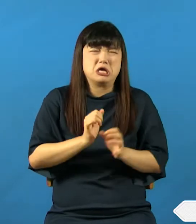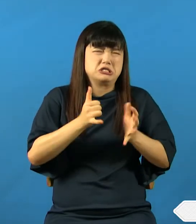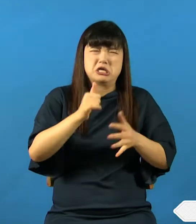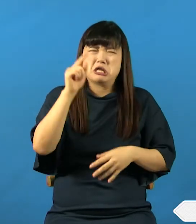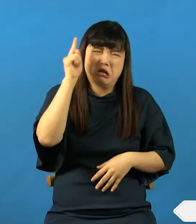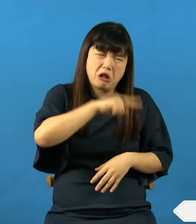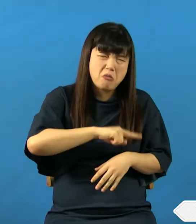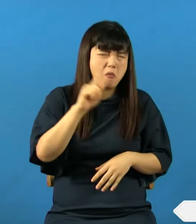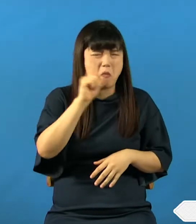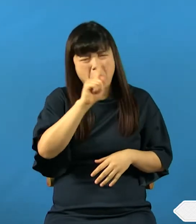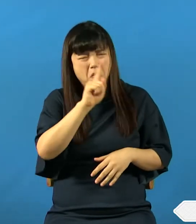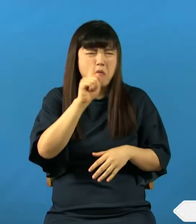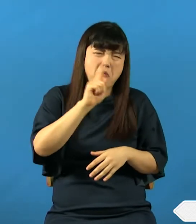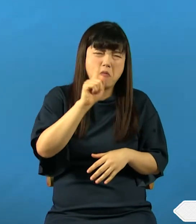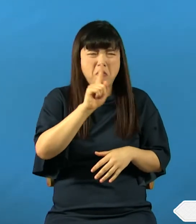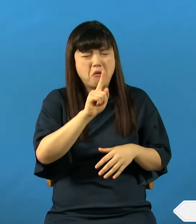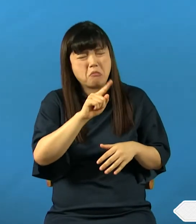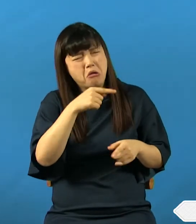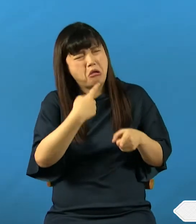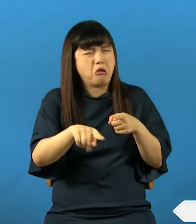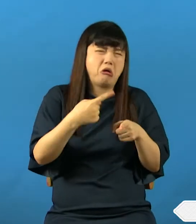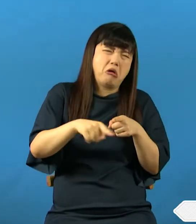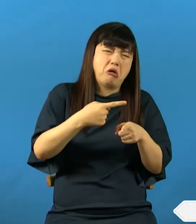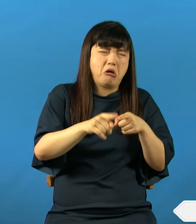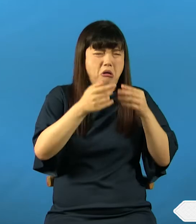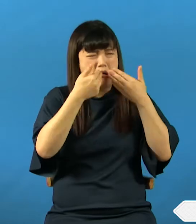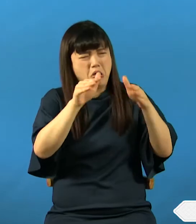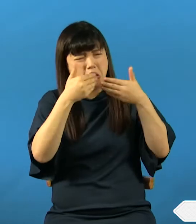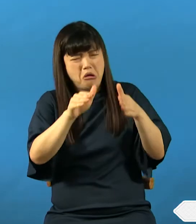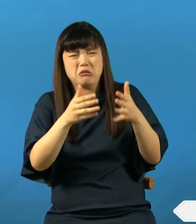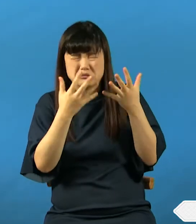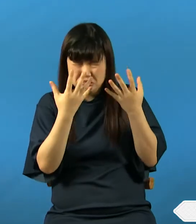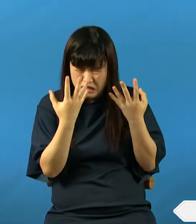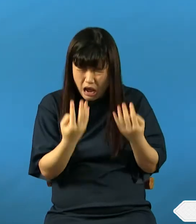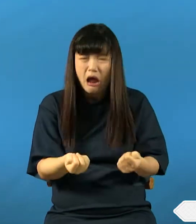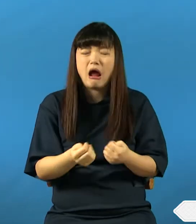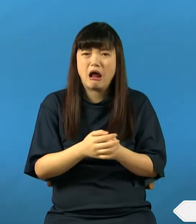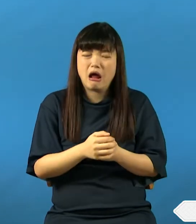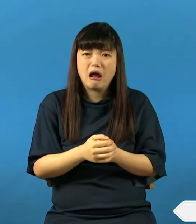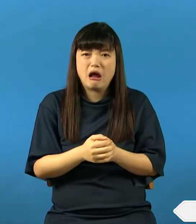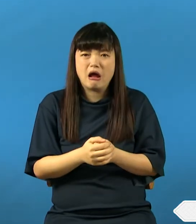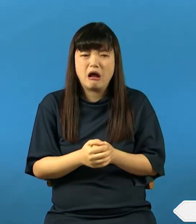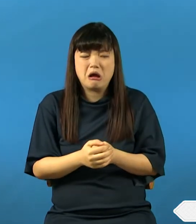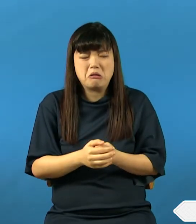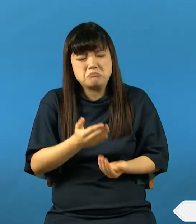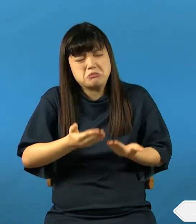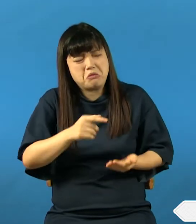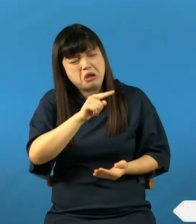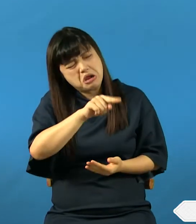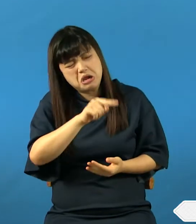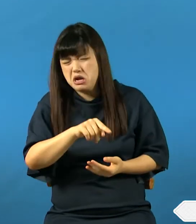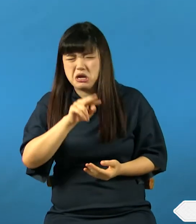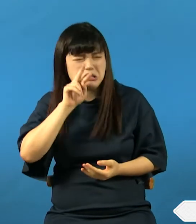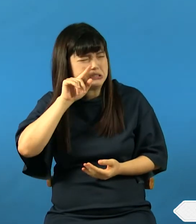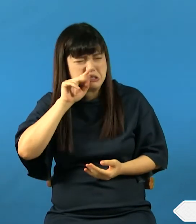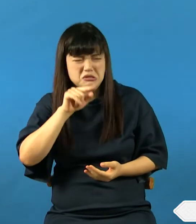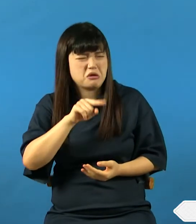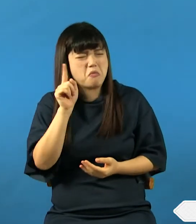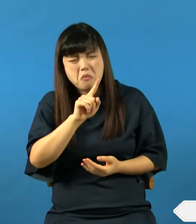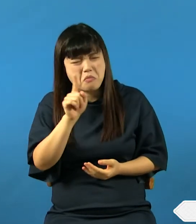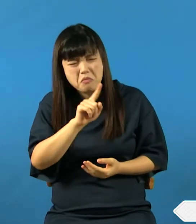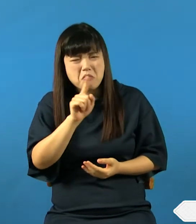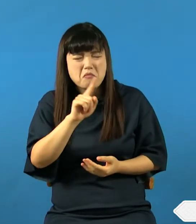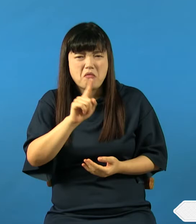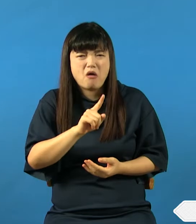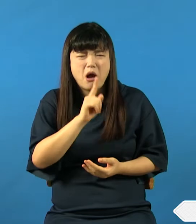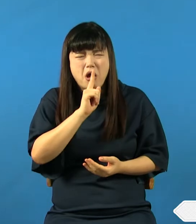세상이 이렇게 썩었고 저렇게 썩었고 말은 잘합니다. 다른 사람에 대해서도 비판을 잘합니다. 저 사람은 이래서